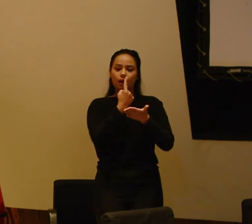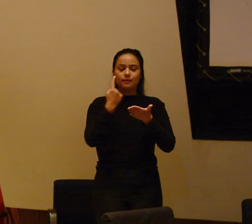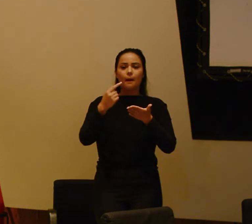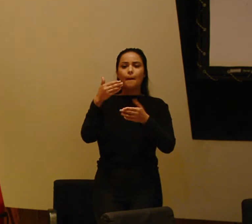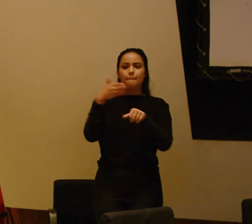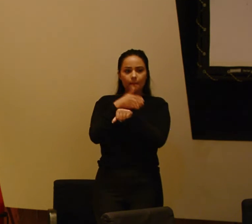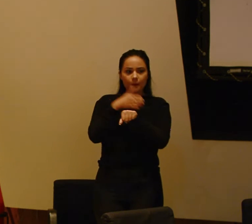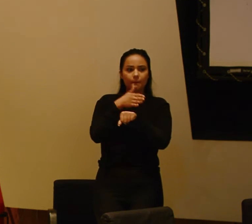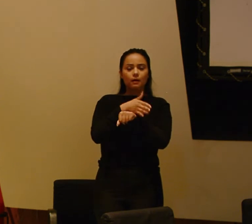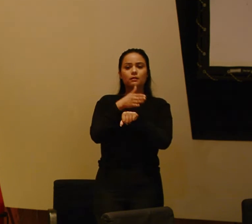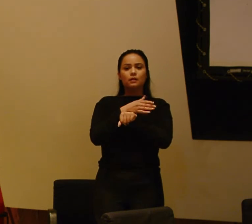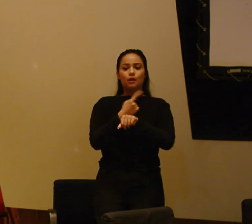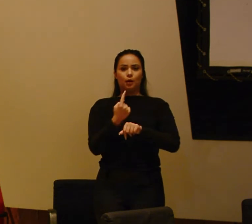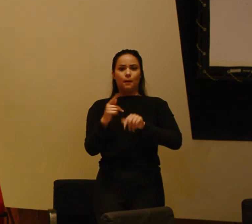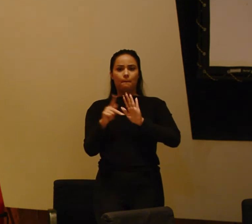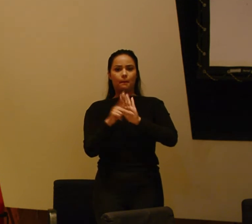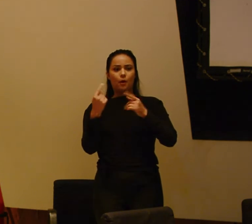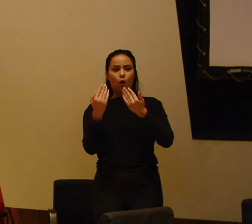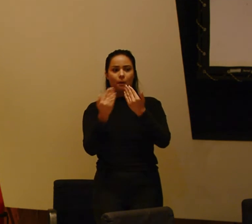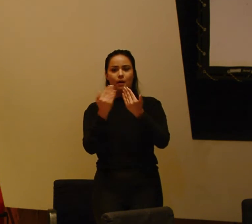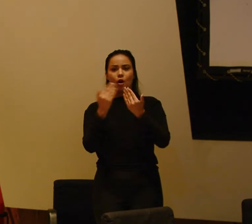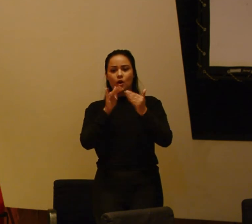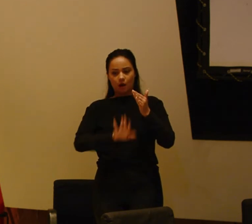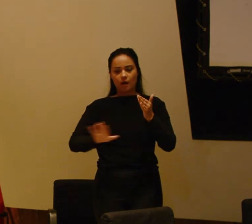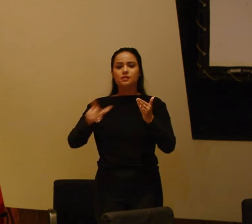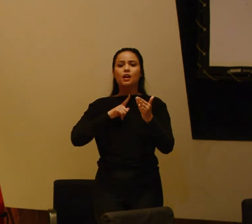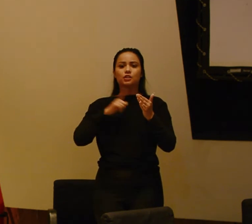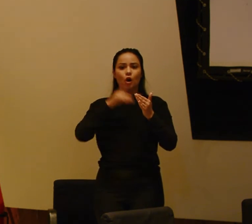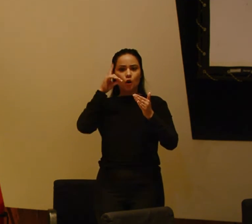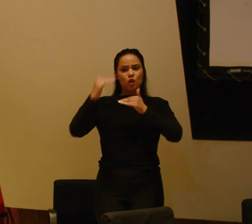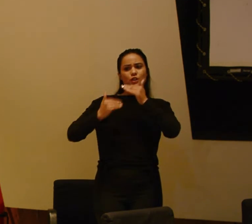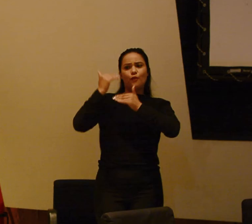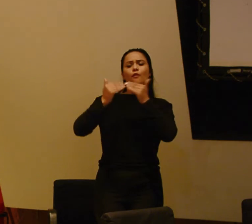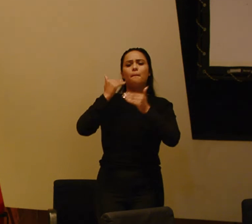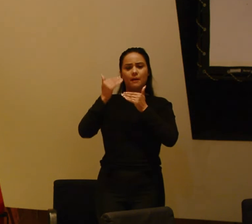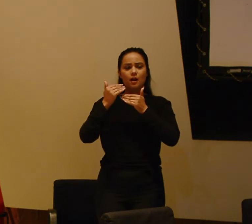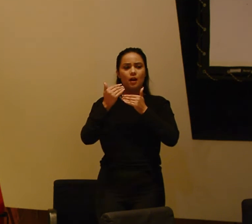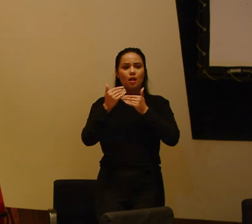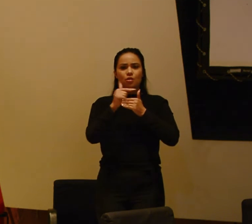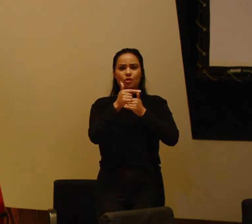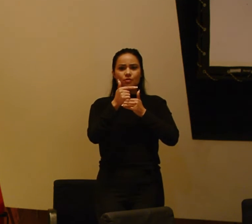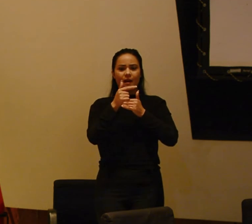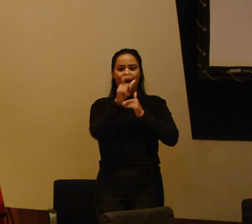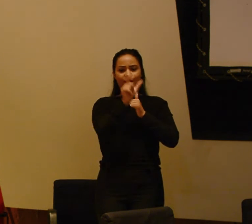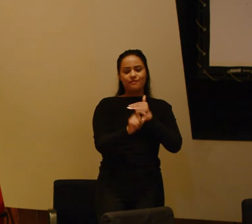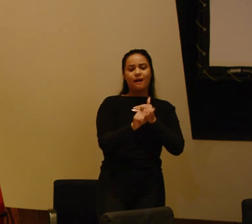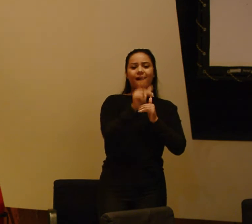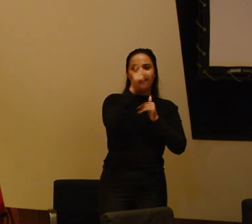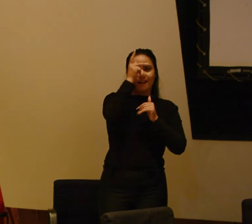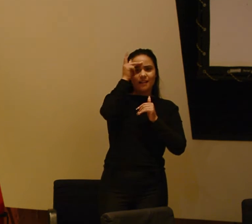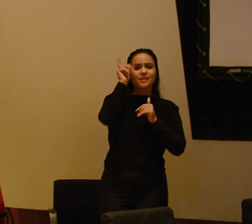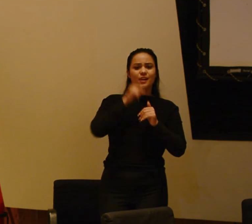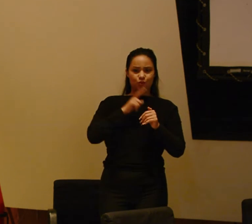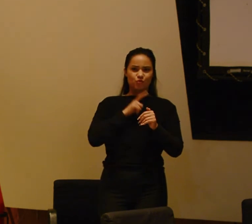os participantes em si e percebemos que crianças que tinham desenvolvimento atípico não estavam aquém das crianças que tinham